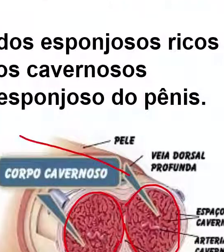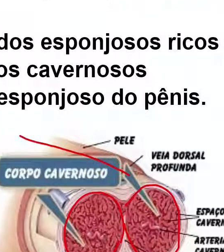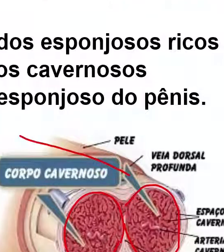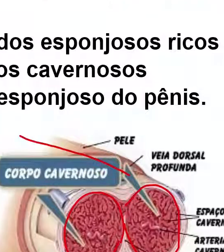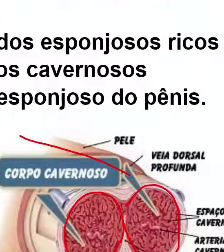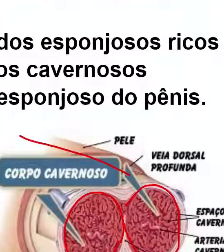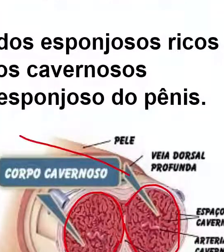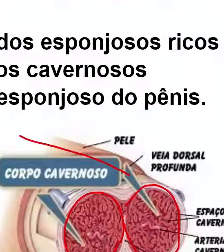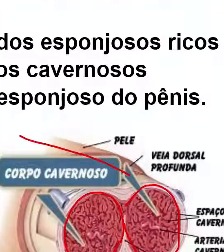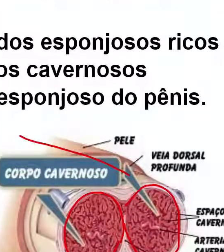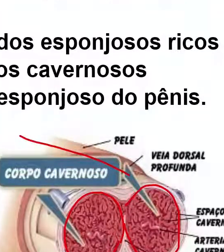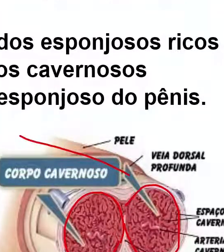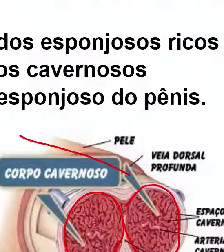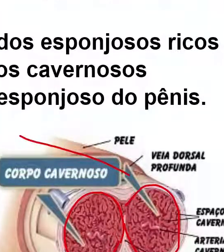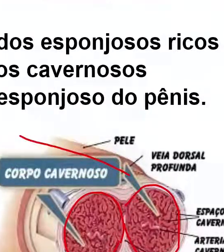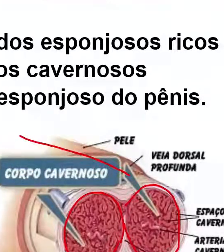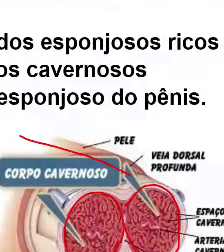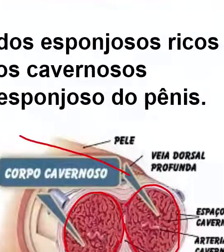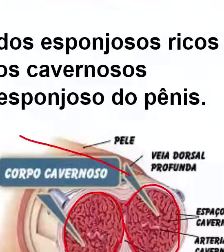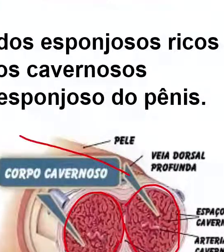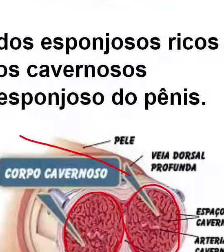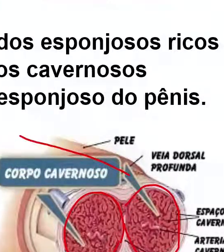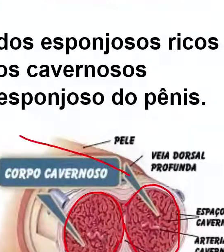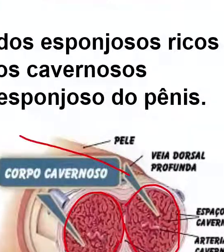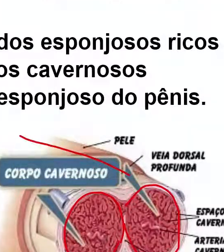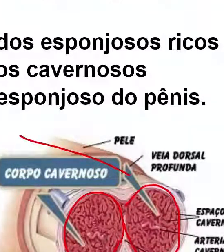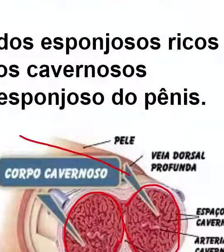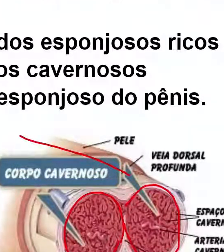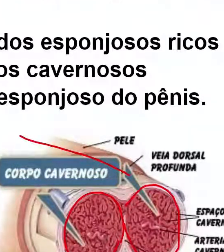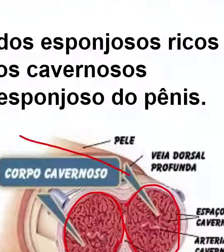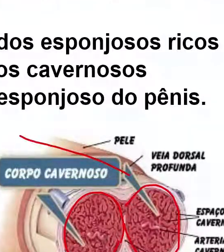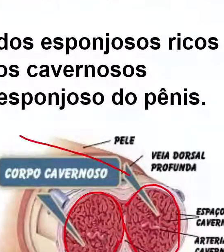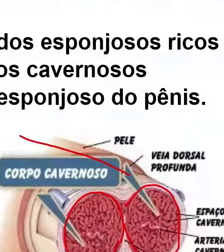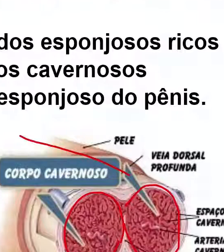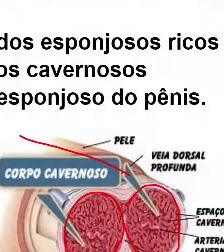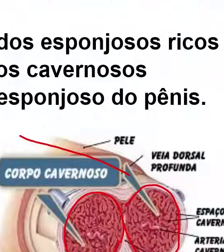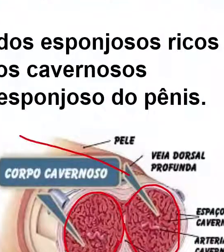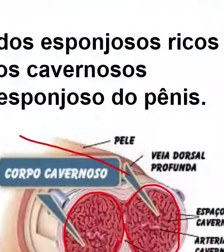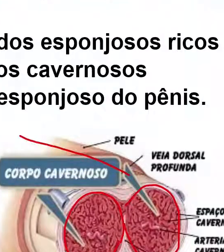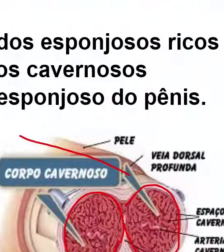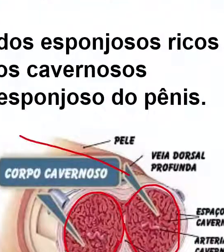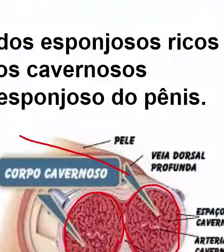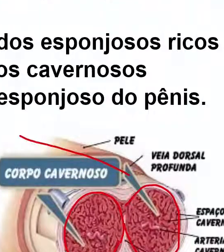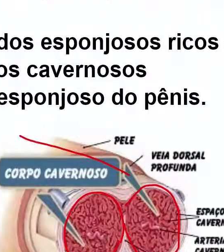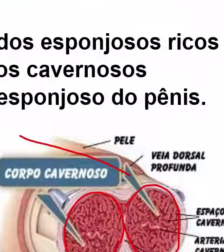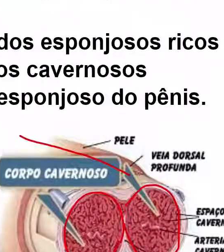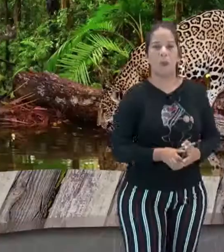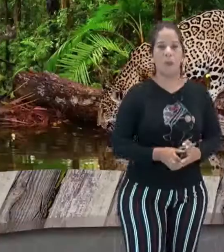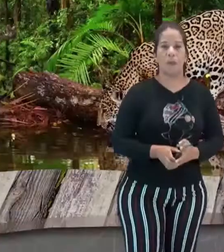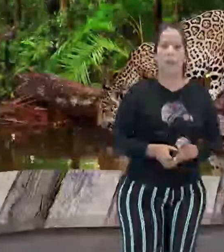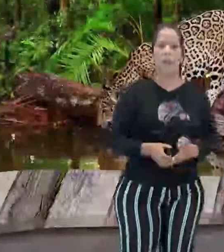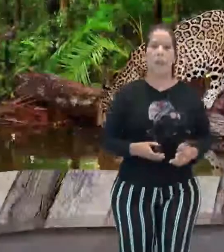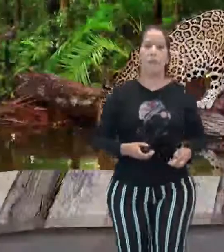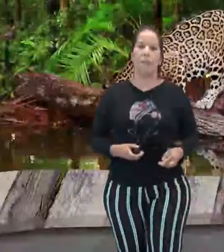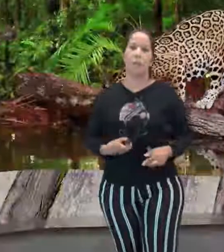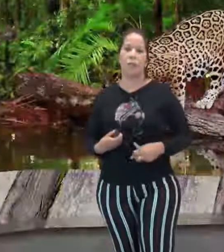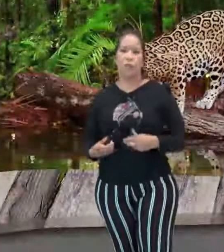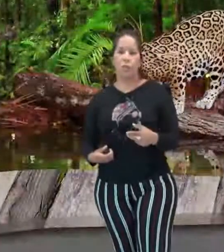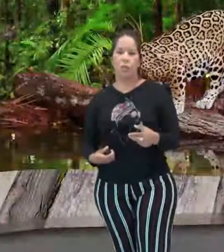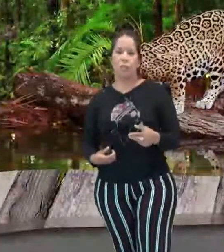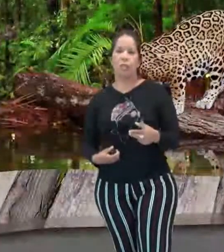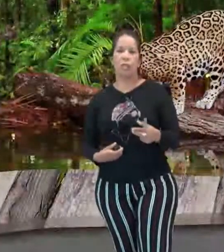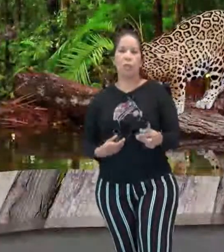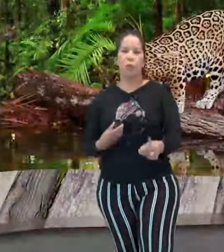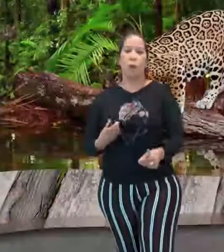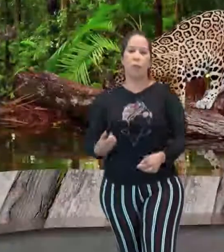Envolvendo o canal uretral, você tem o corpo esponjoso, tá? Que vai estar protegendo aí esse canal uretral, né?